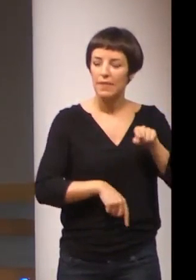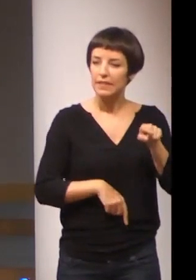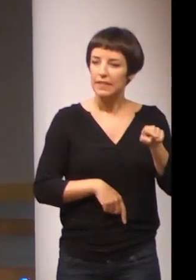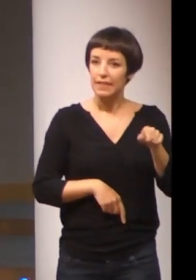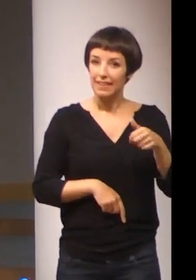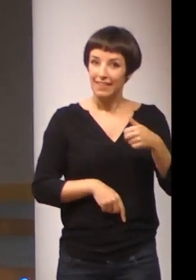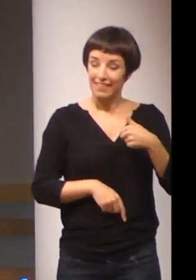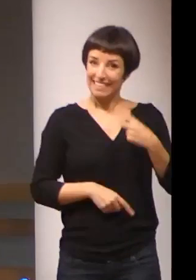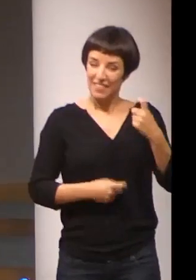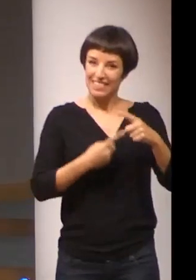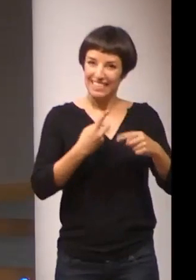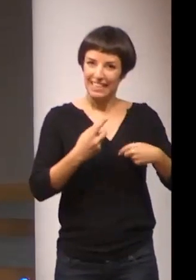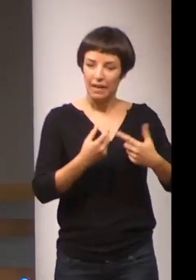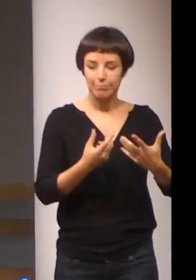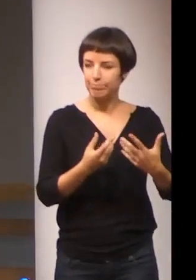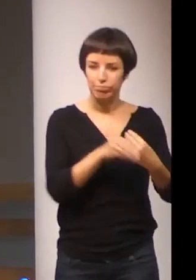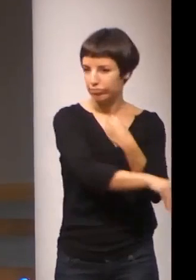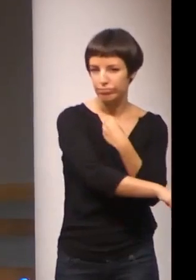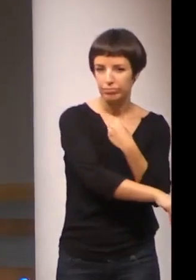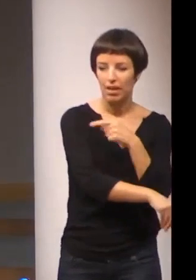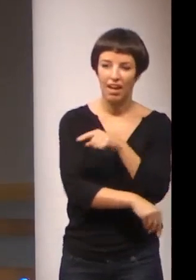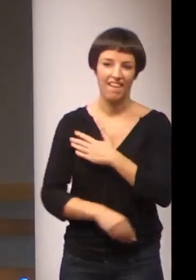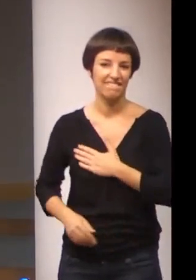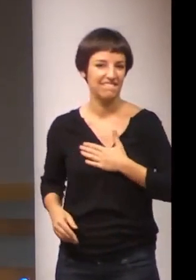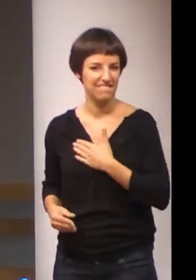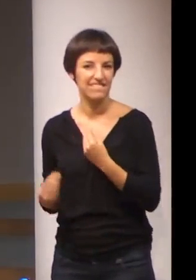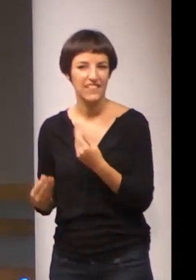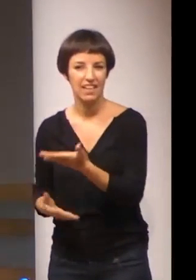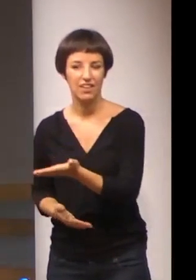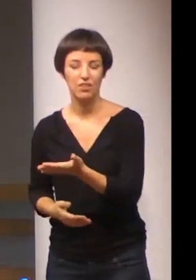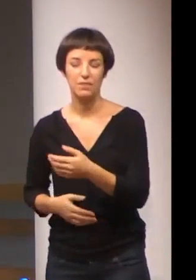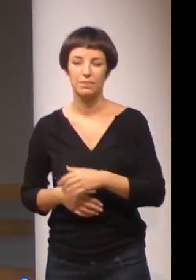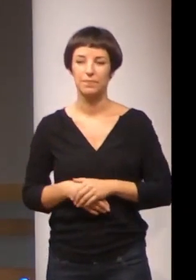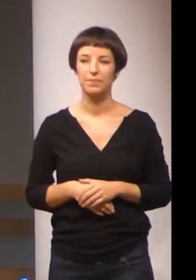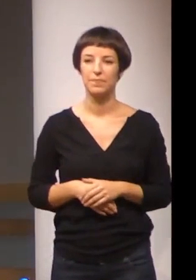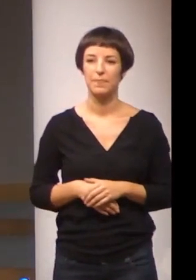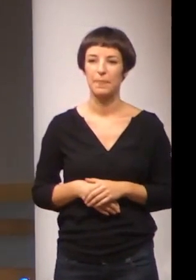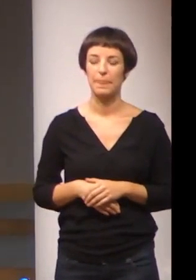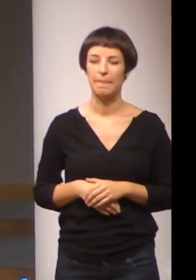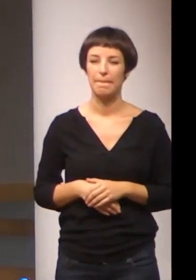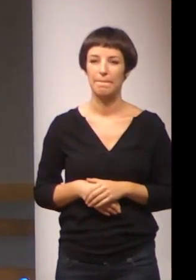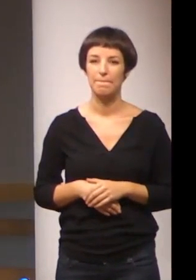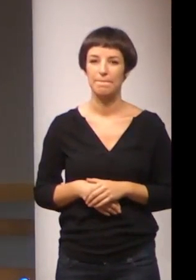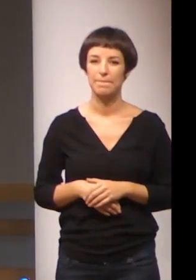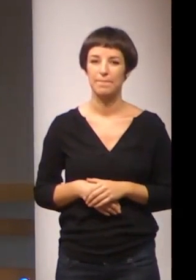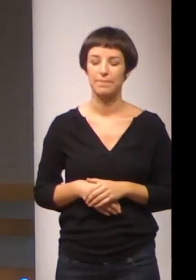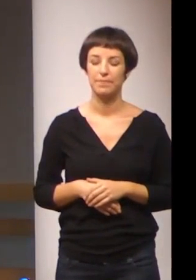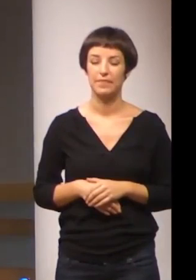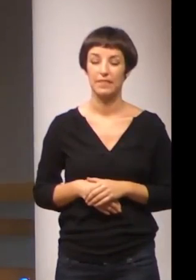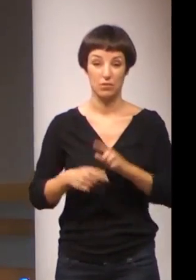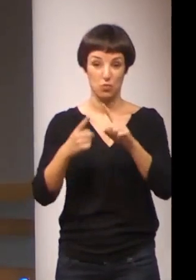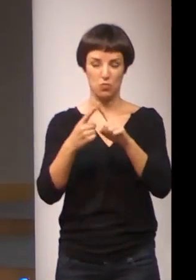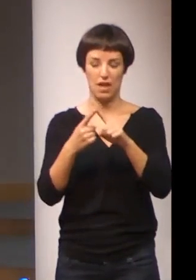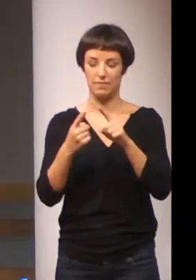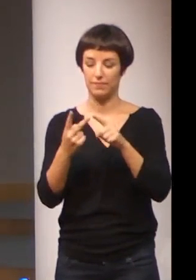responden a nuestras necesidades. Y la segunda vía a través